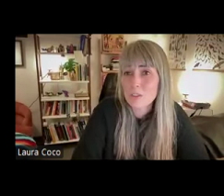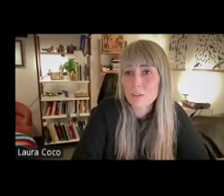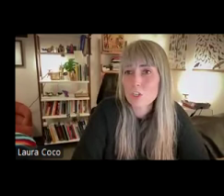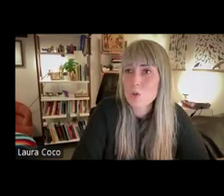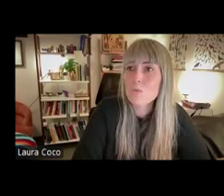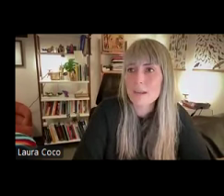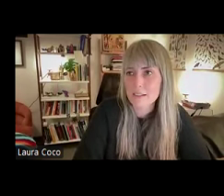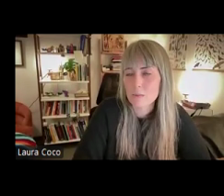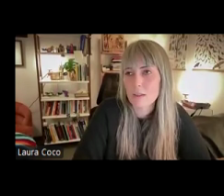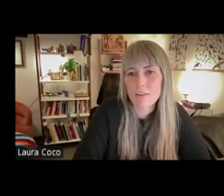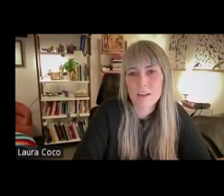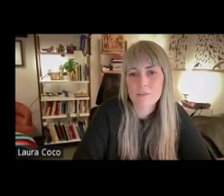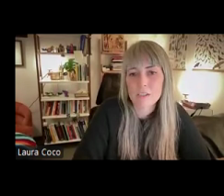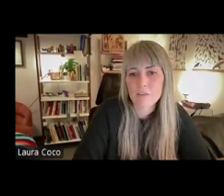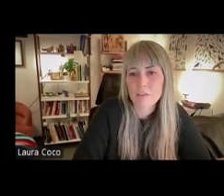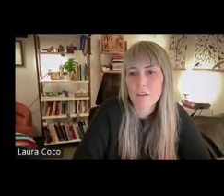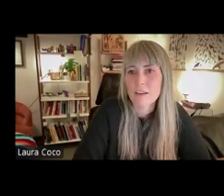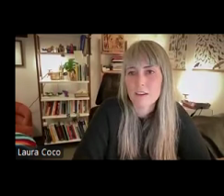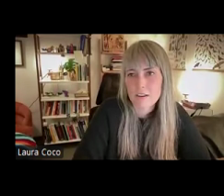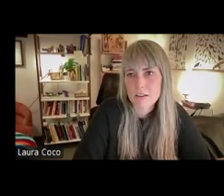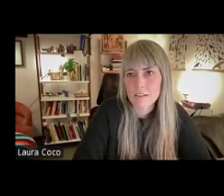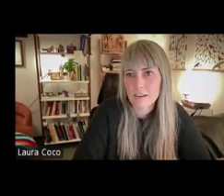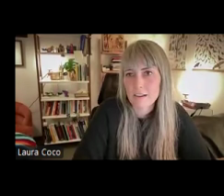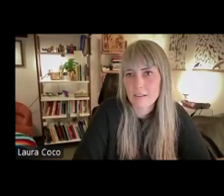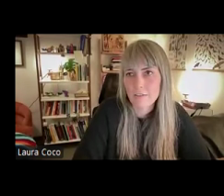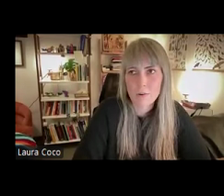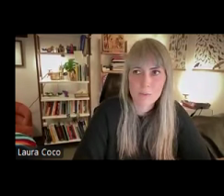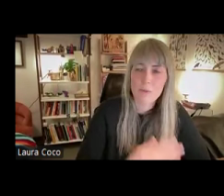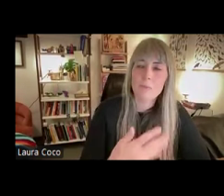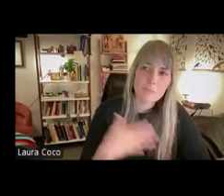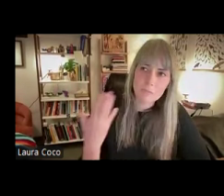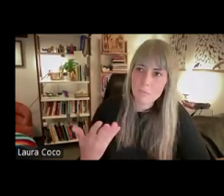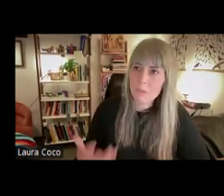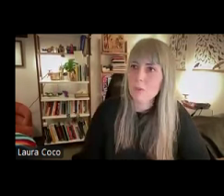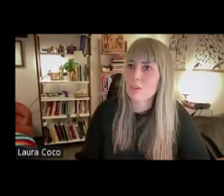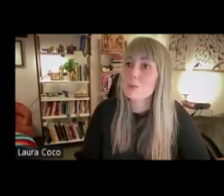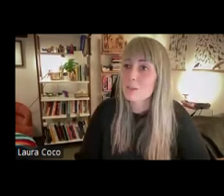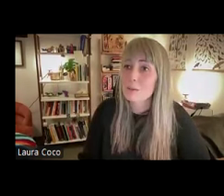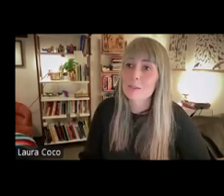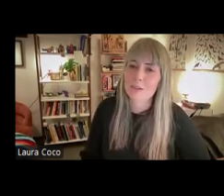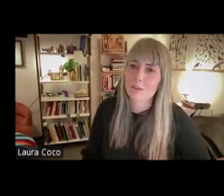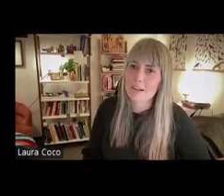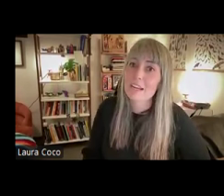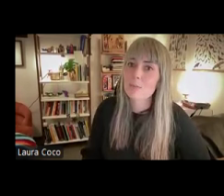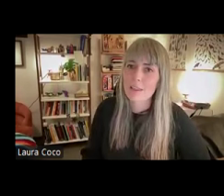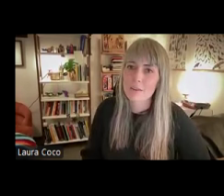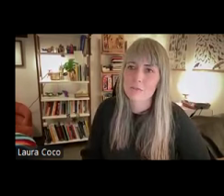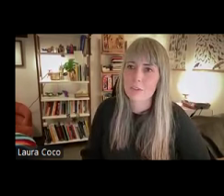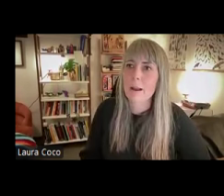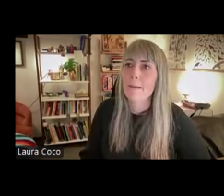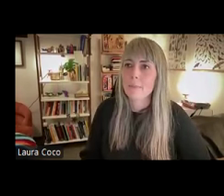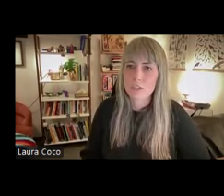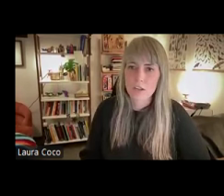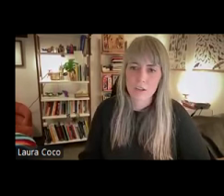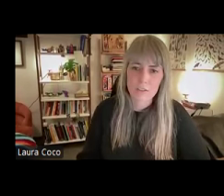exposed to those for Pueden 2 minutes estar without running the expuestos risk a of esto por dos hearing loss. minutos And nada of más course, y no people that are exponerse a using pérdida those auditiva. or Sabemos que nearby las those